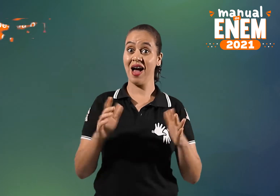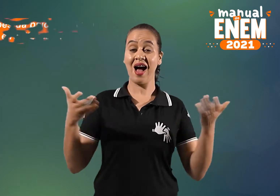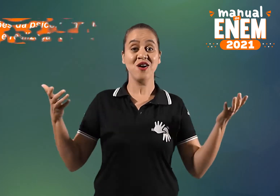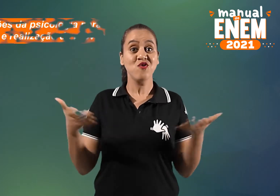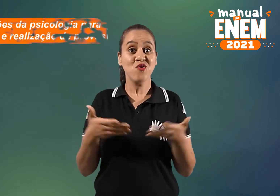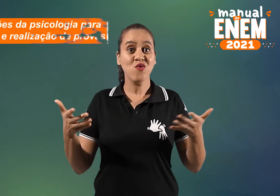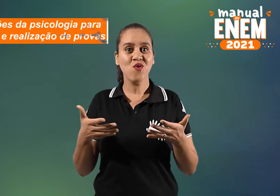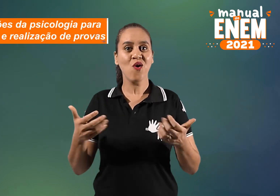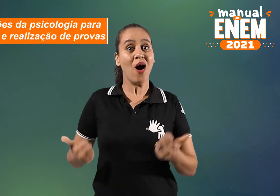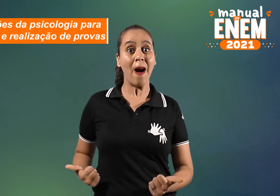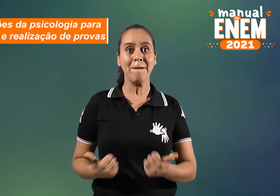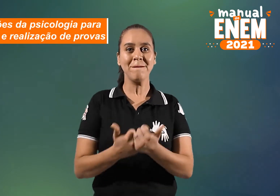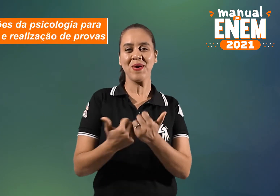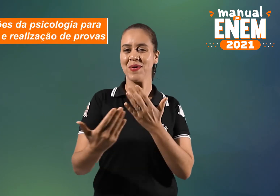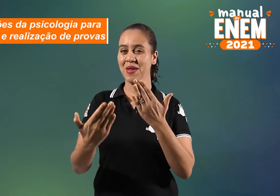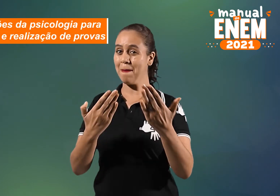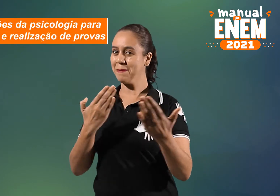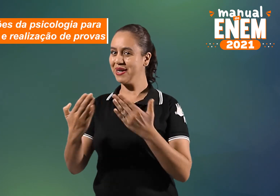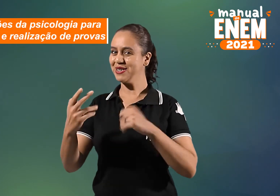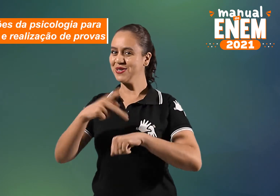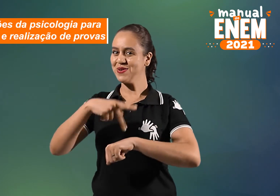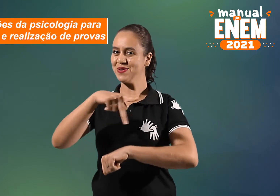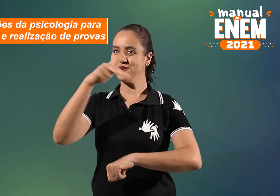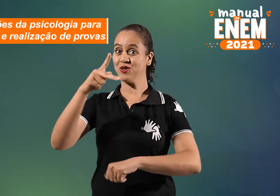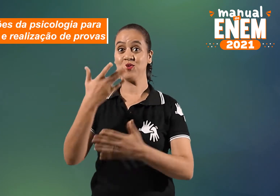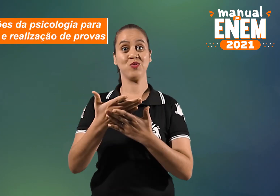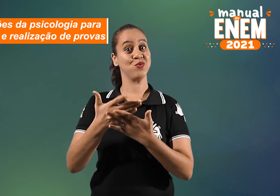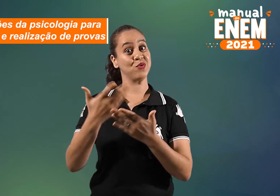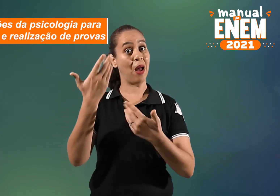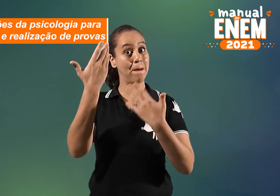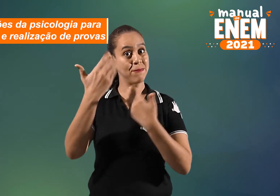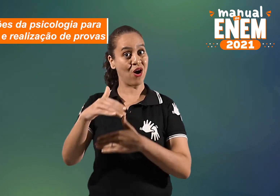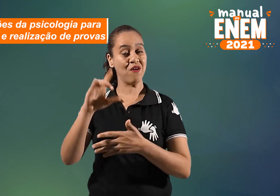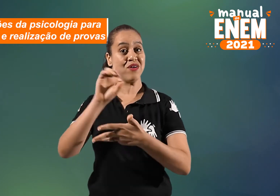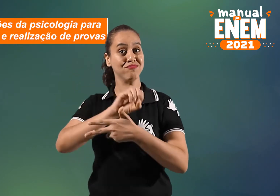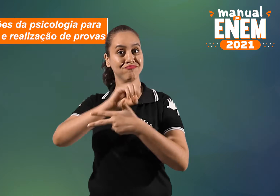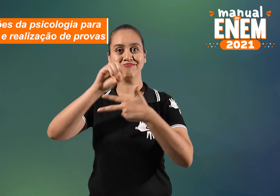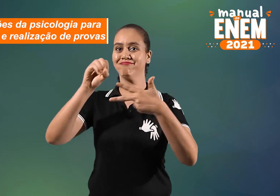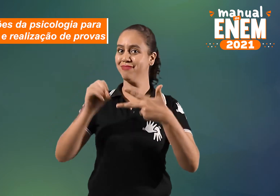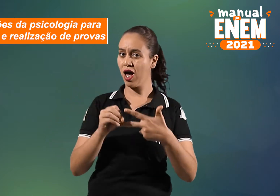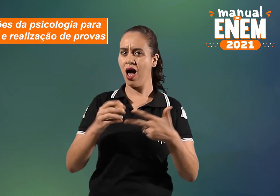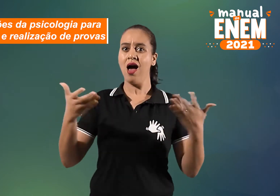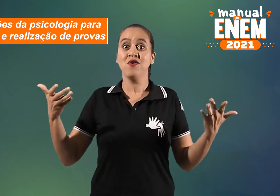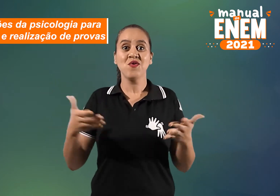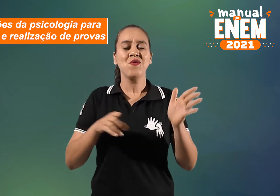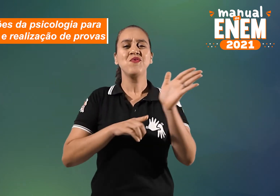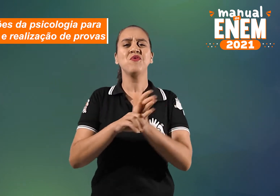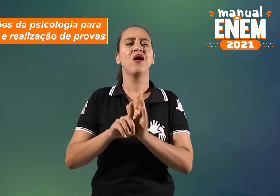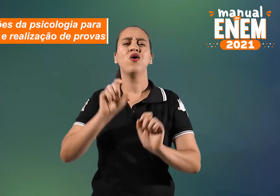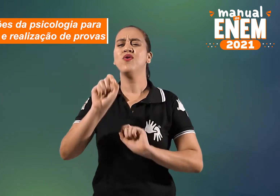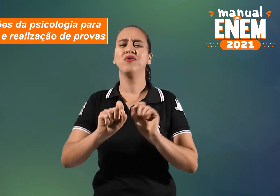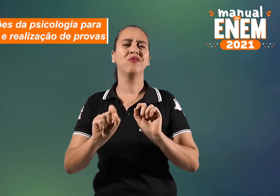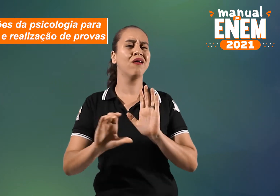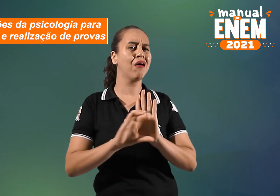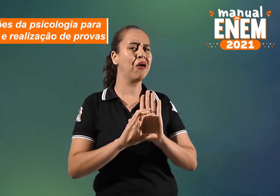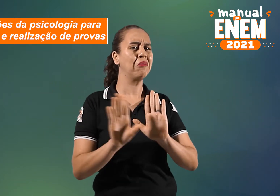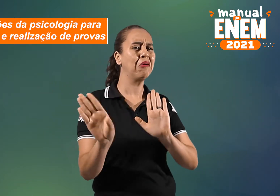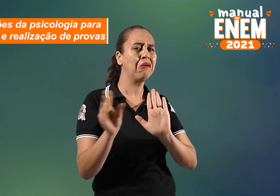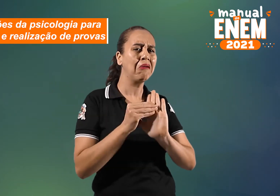Contribuições da psicologia para os estudos e realização de provas. Você deve estar se perguntando o que um capítulo acerca de